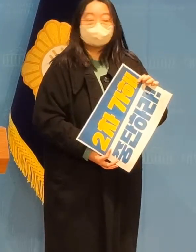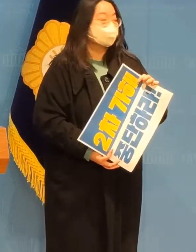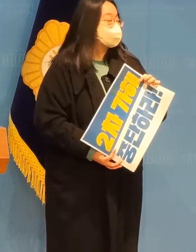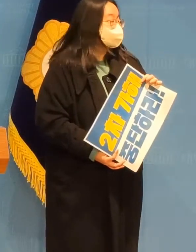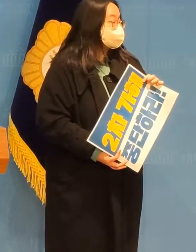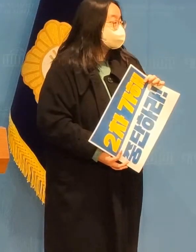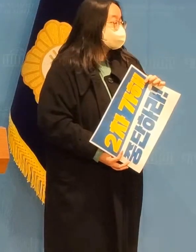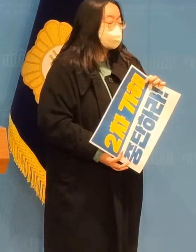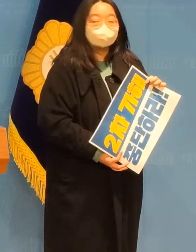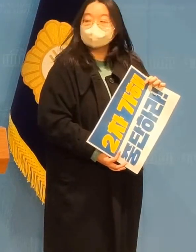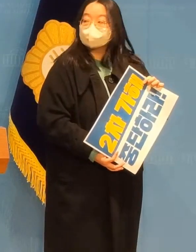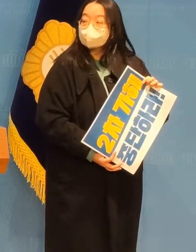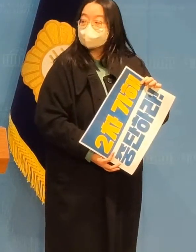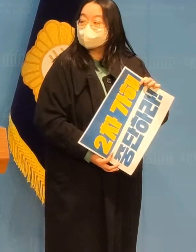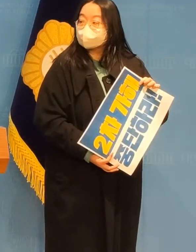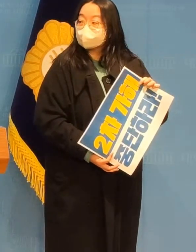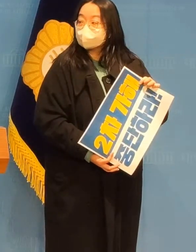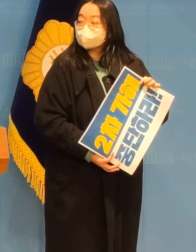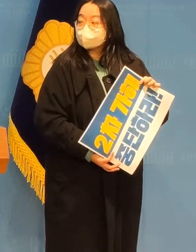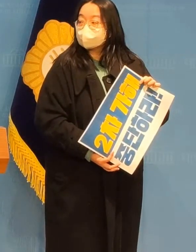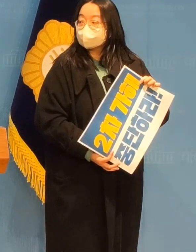많이 벗으시고.